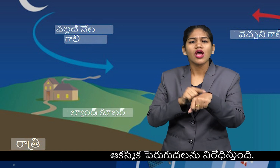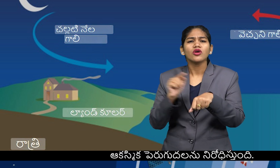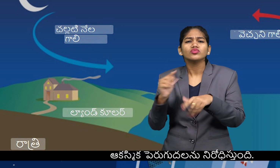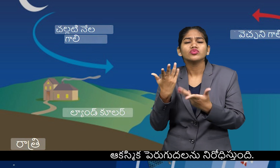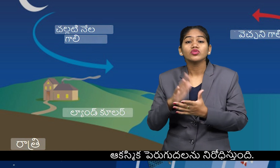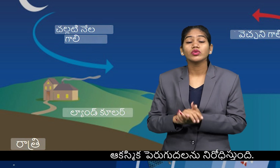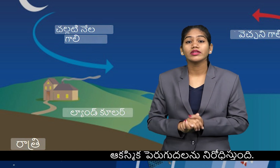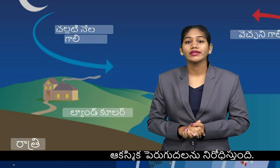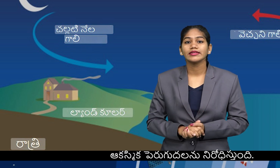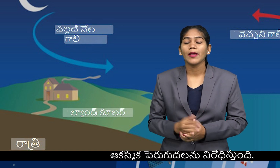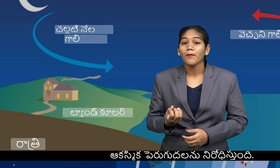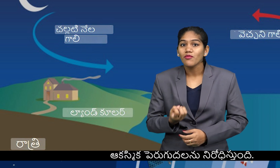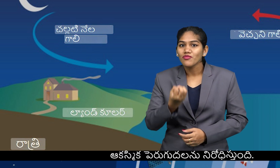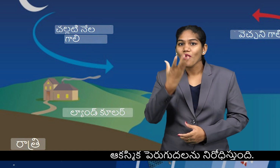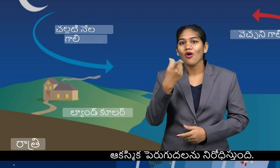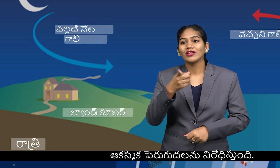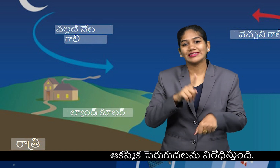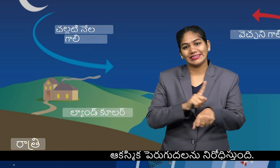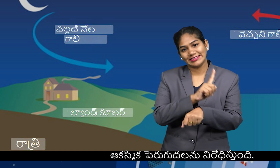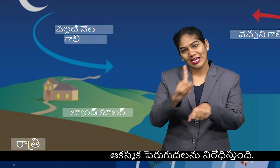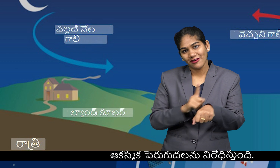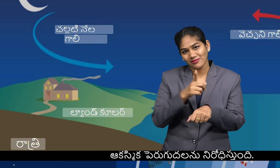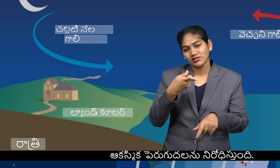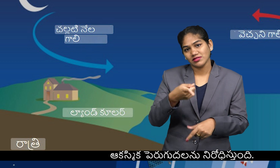ఆకస్మిక పెరుగుదలను నిరోధిస్తుంది.